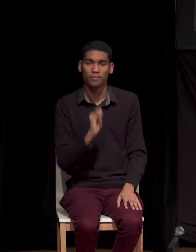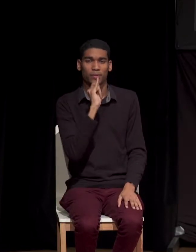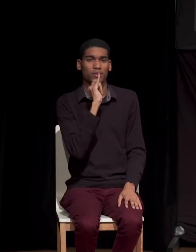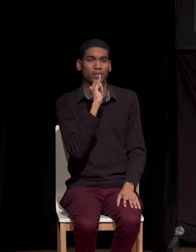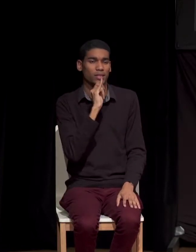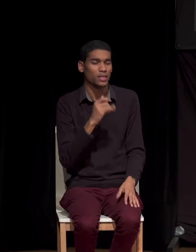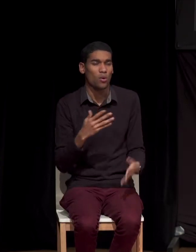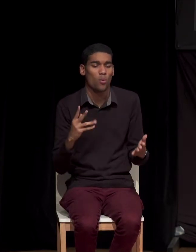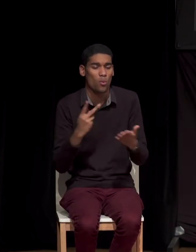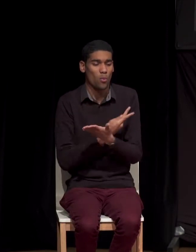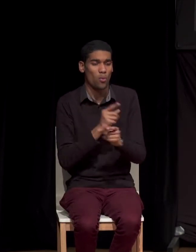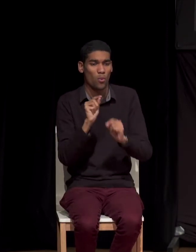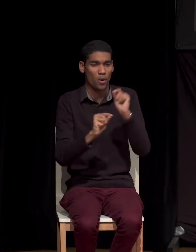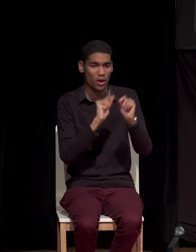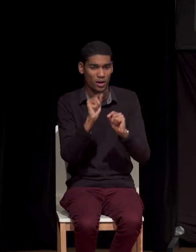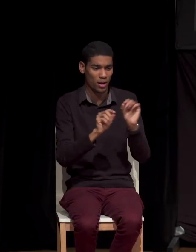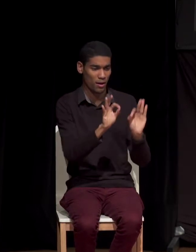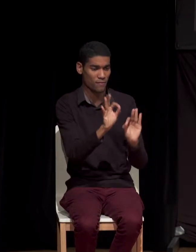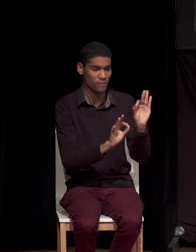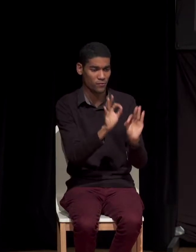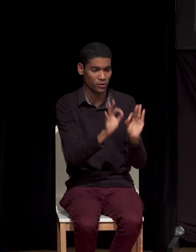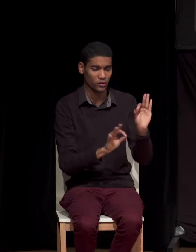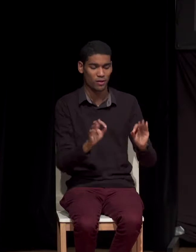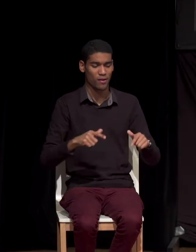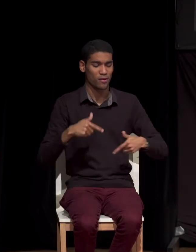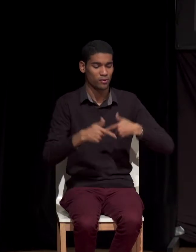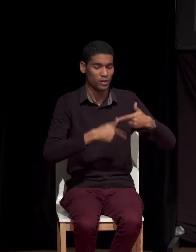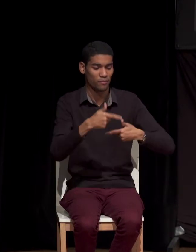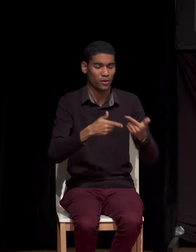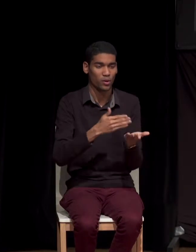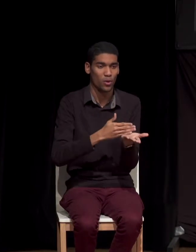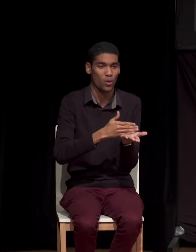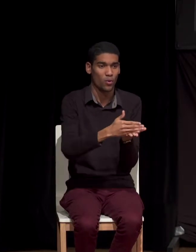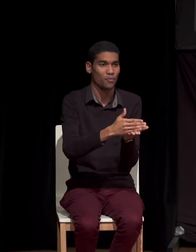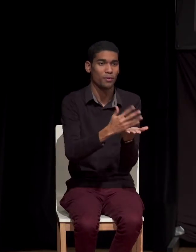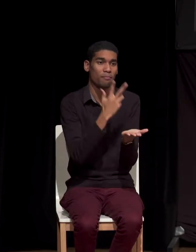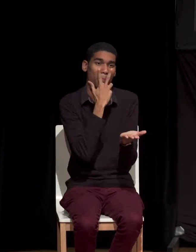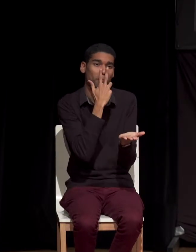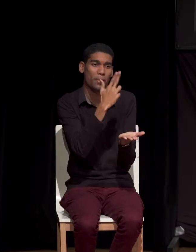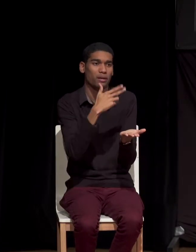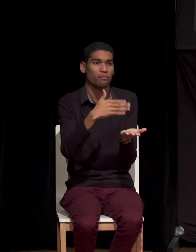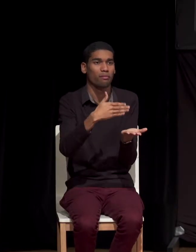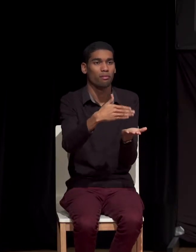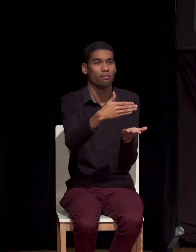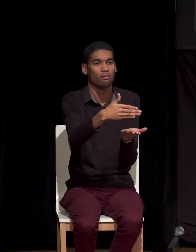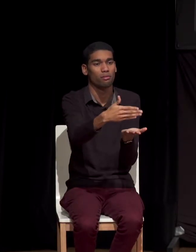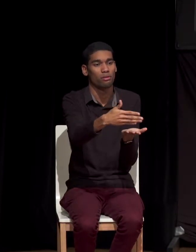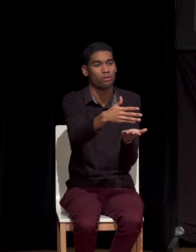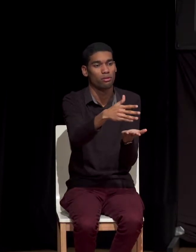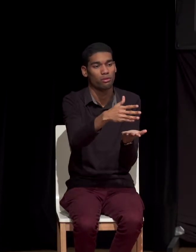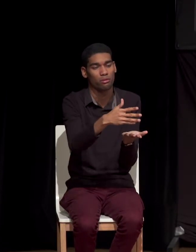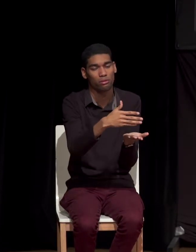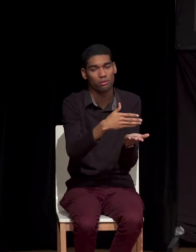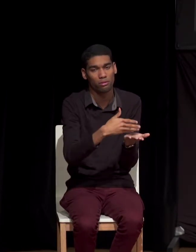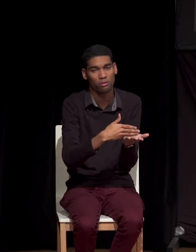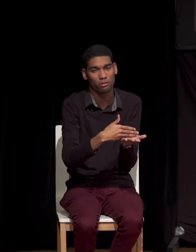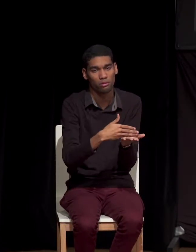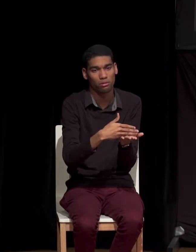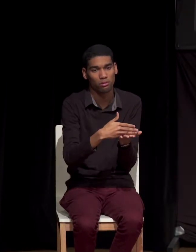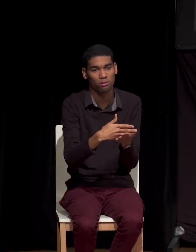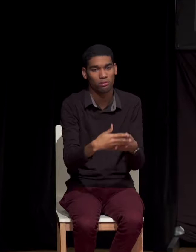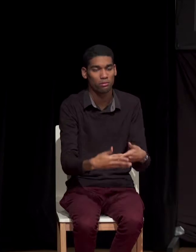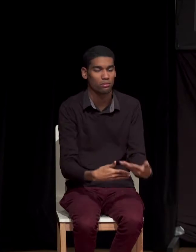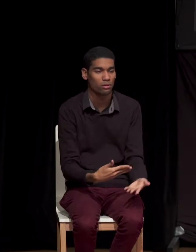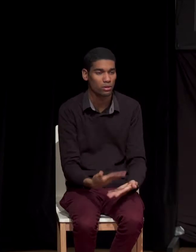coisa, esses projetos, esse trabalho que inicia e não vai para frente, é porque a gente ainda não